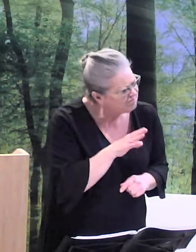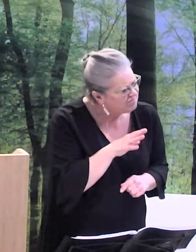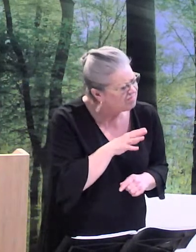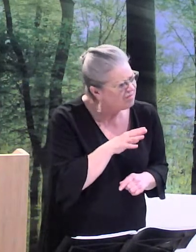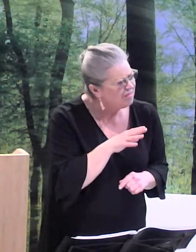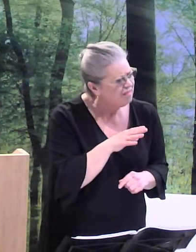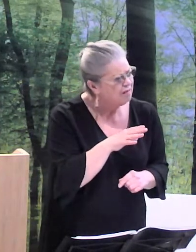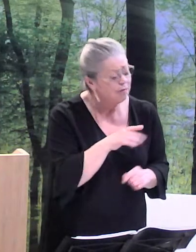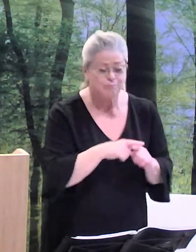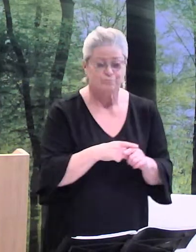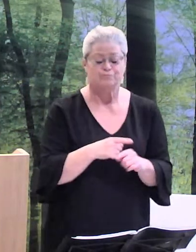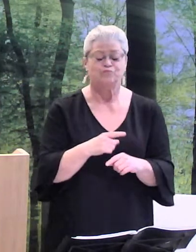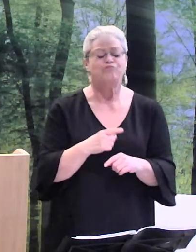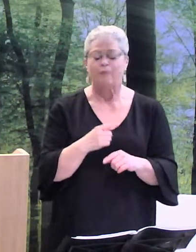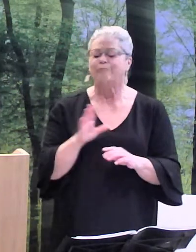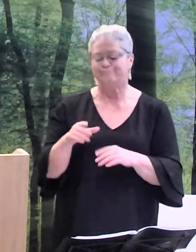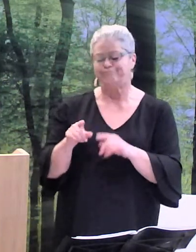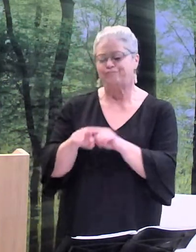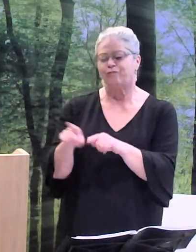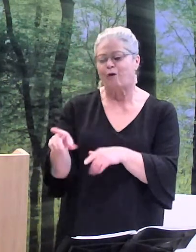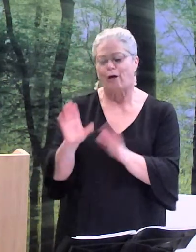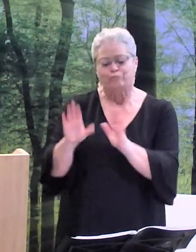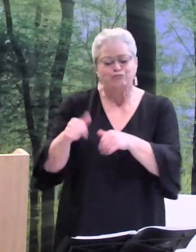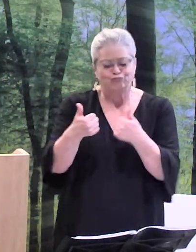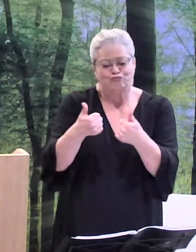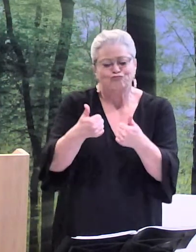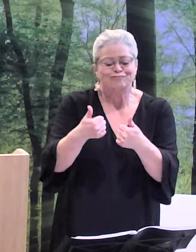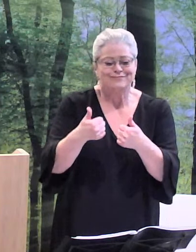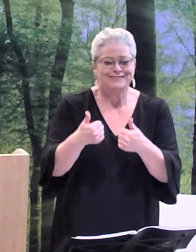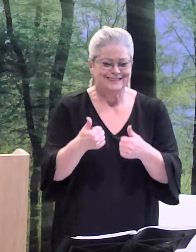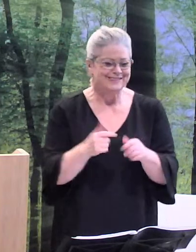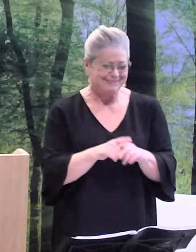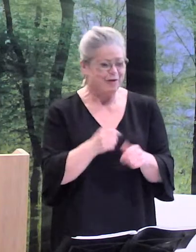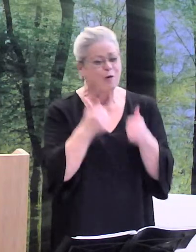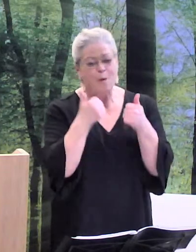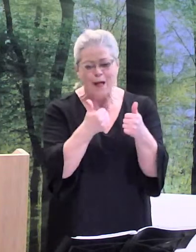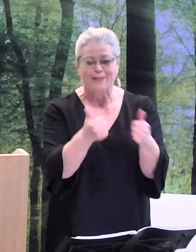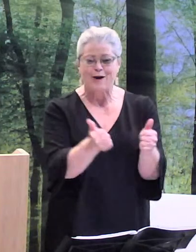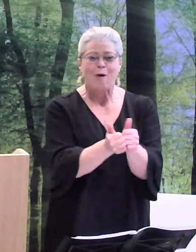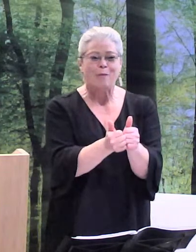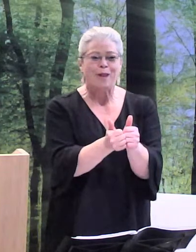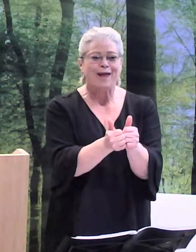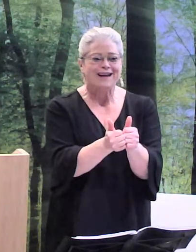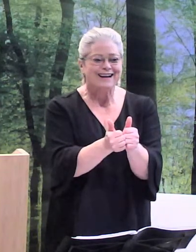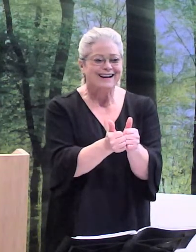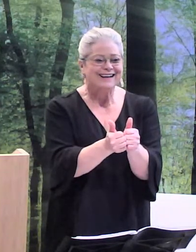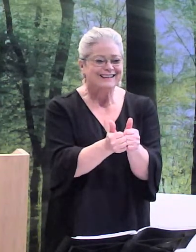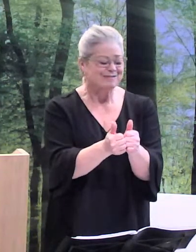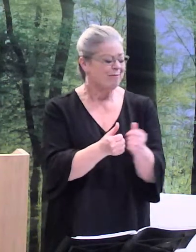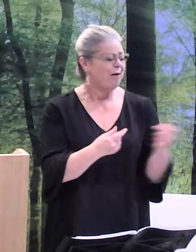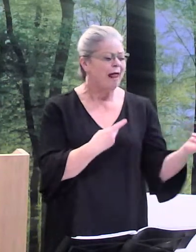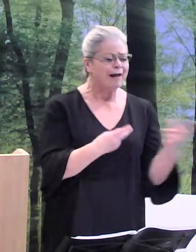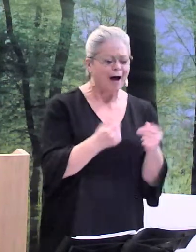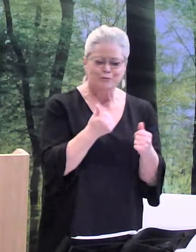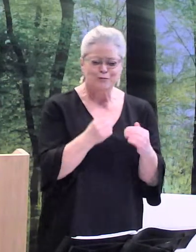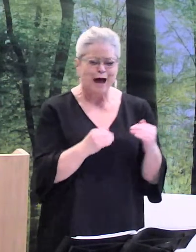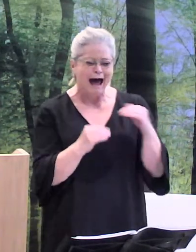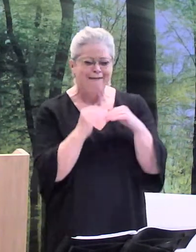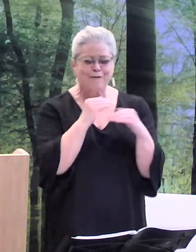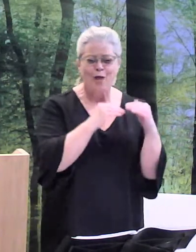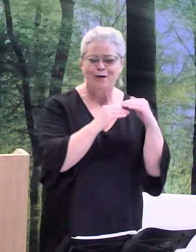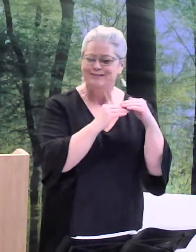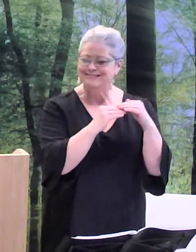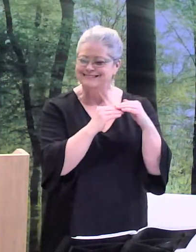bedenkingen, gaven haar vrij snel gelijk. Ze waren een geweldig koppel. Ze vulden elkaar zeer mooi